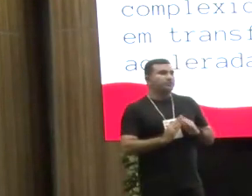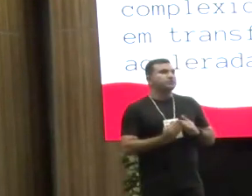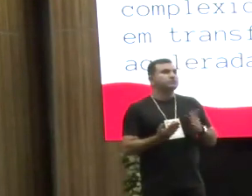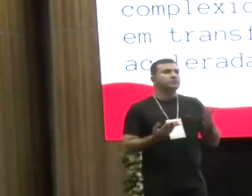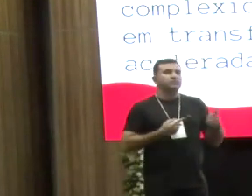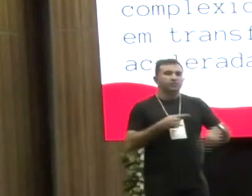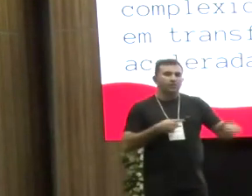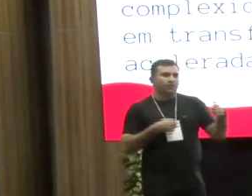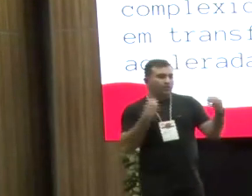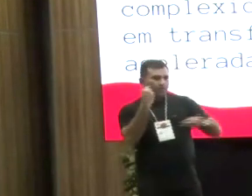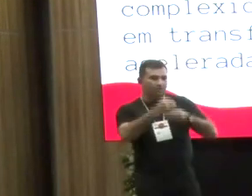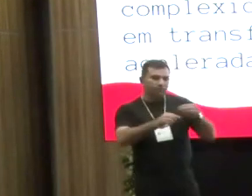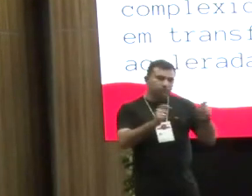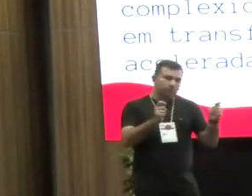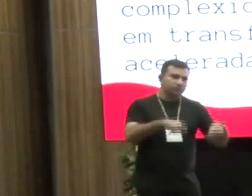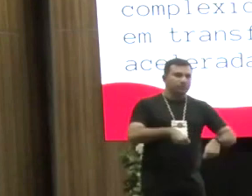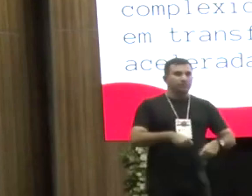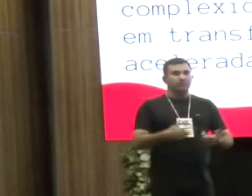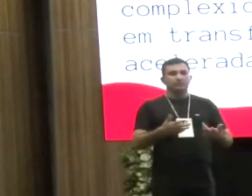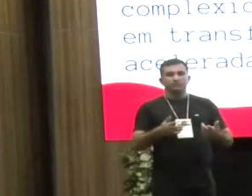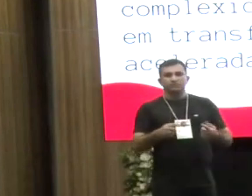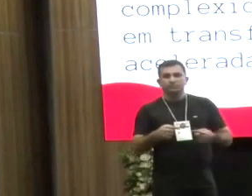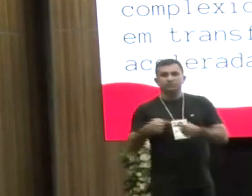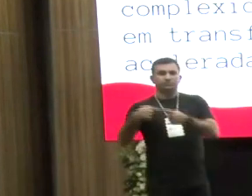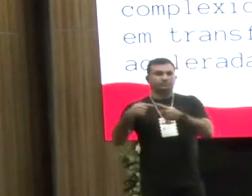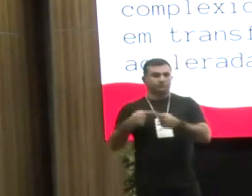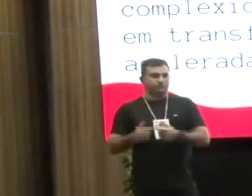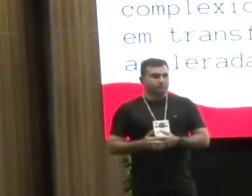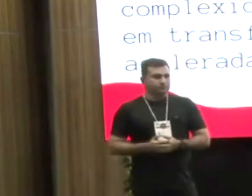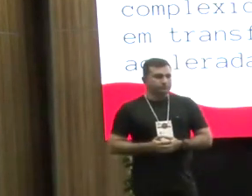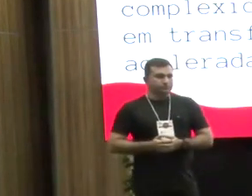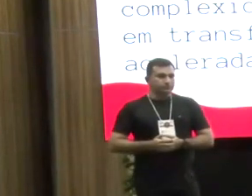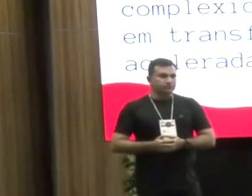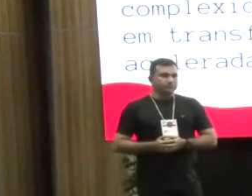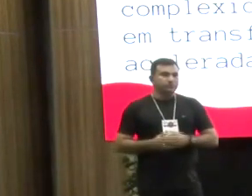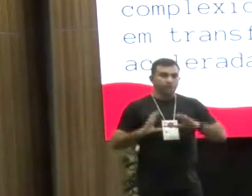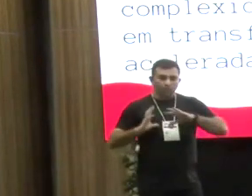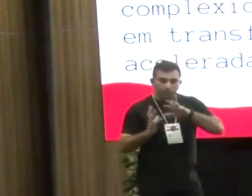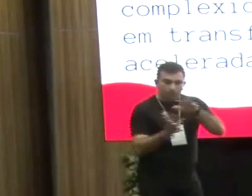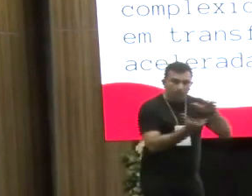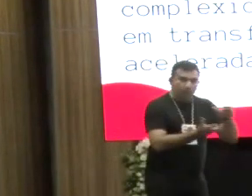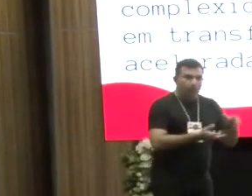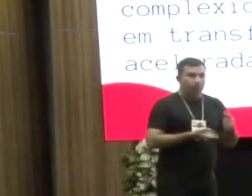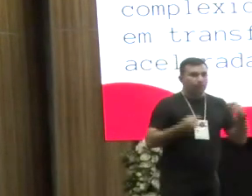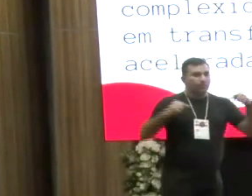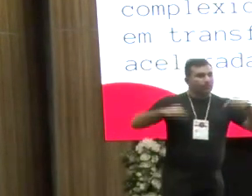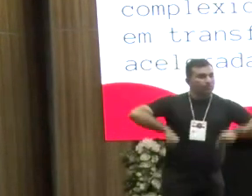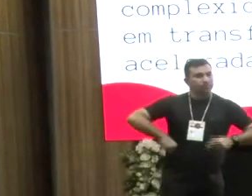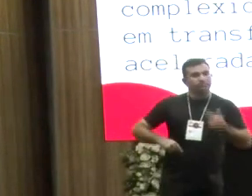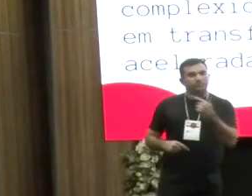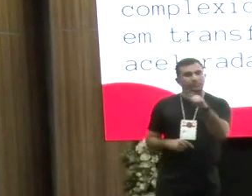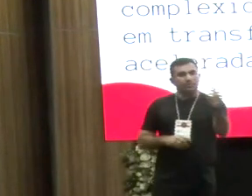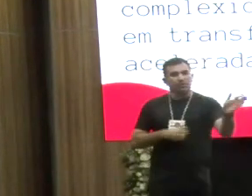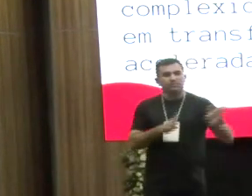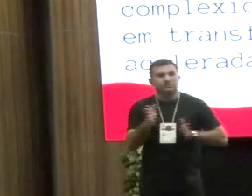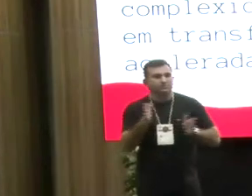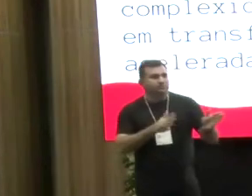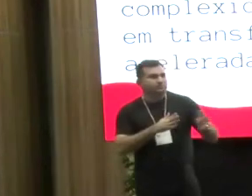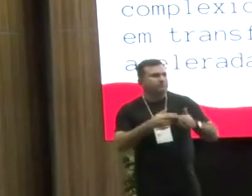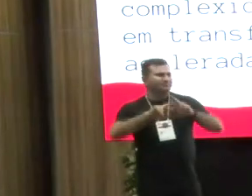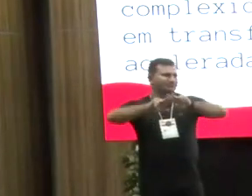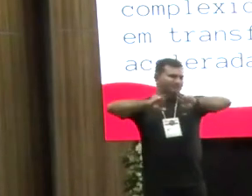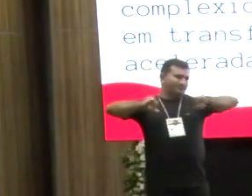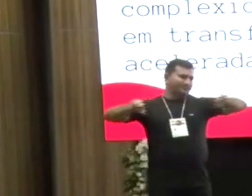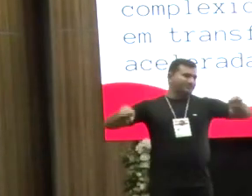Como é que a gente pode lidar com essas complexidades num mundo ainda onde você não tem acesso a tanta coisa